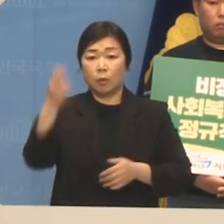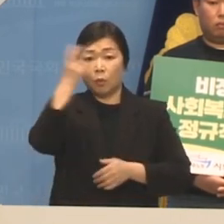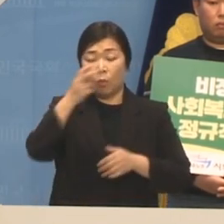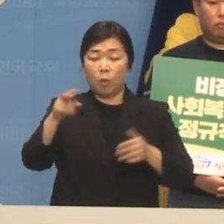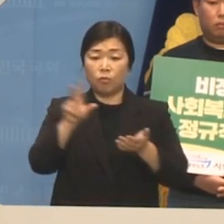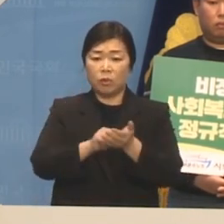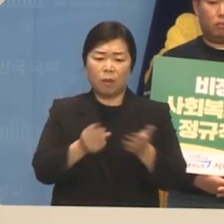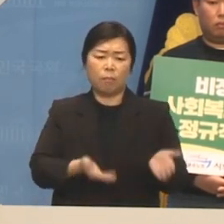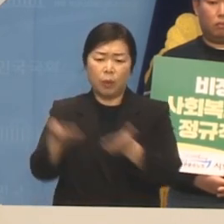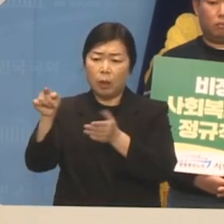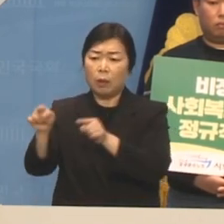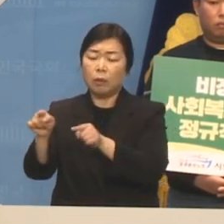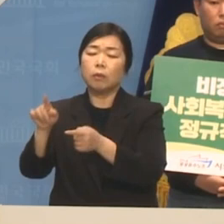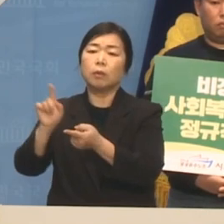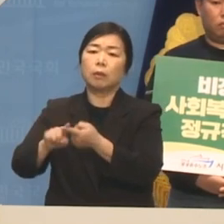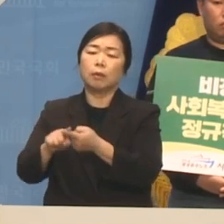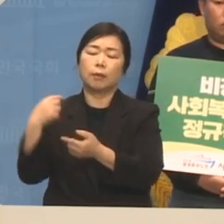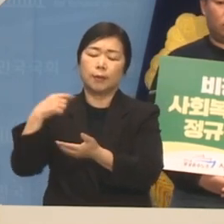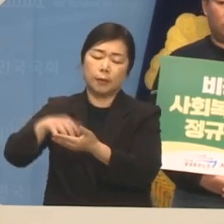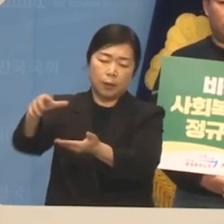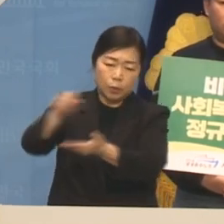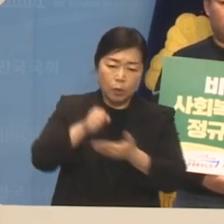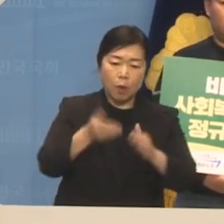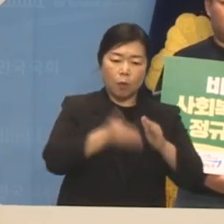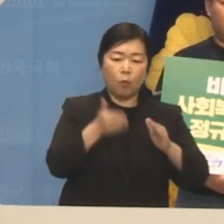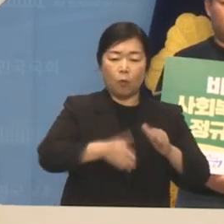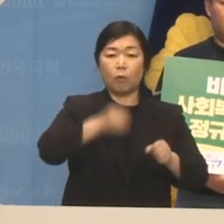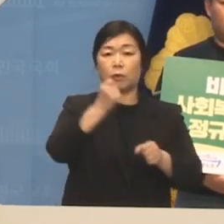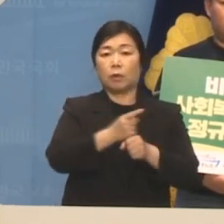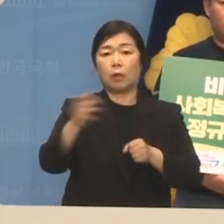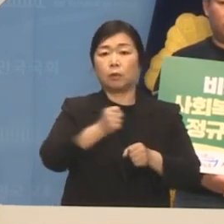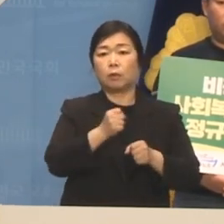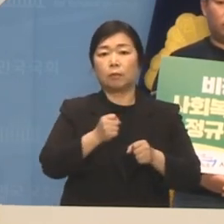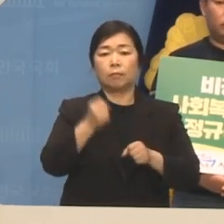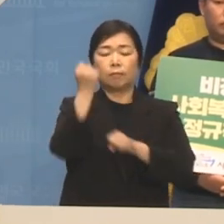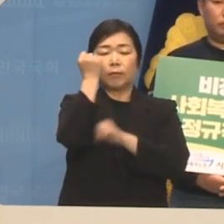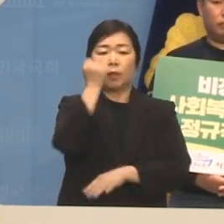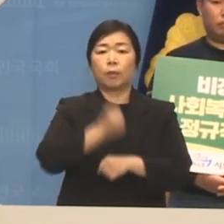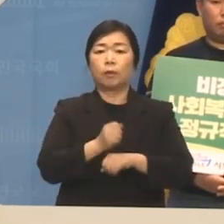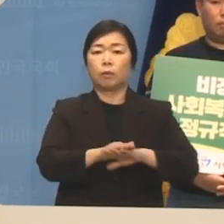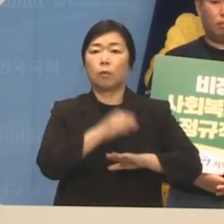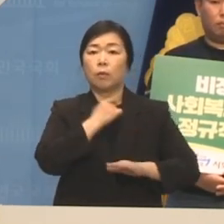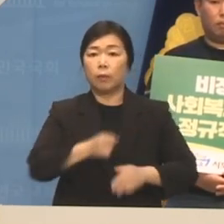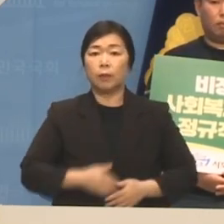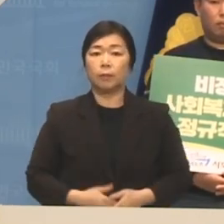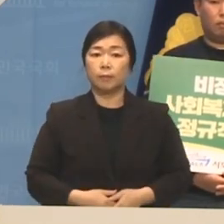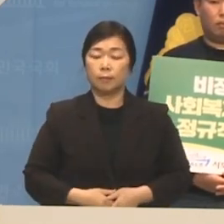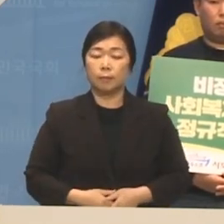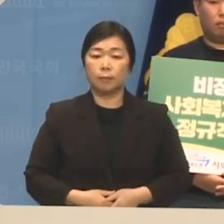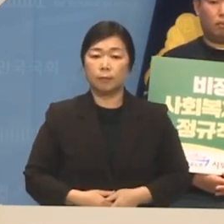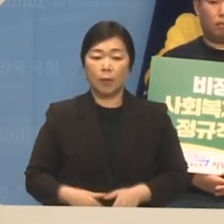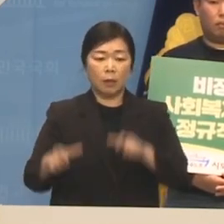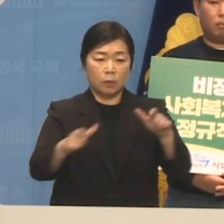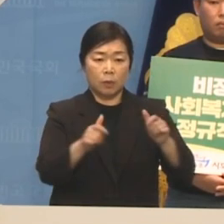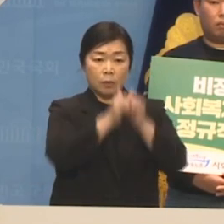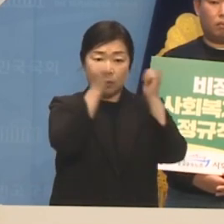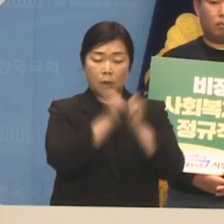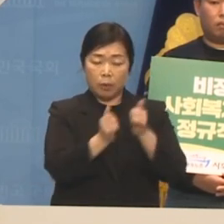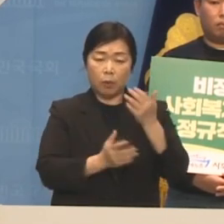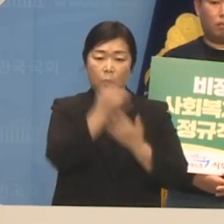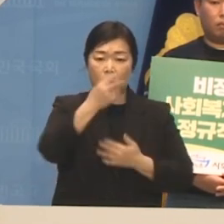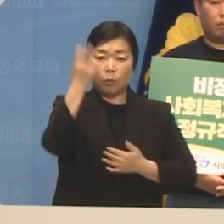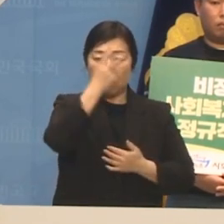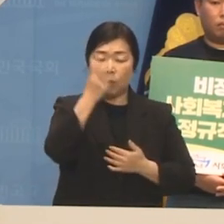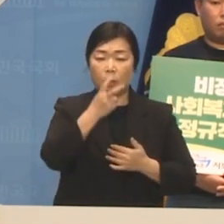꺼져가려 하는 돌봄사회를 공공성이라는 불씨로 되살리려 합니다. 첫째, 지역사회의 통합